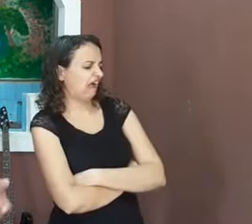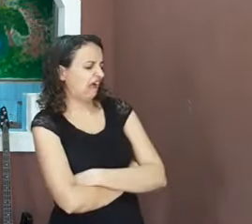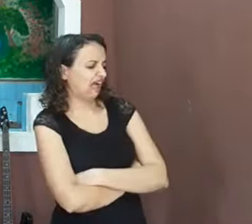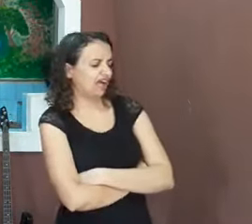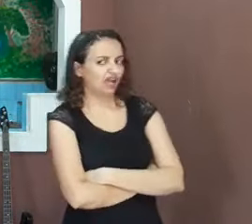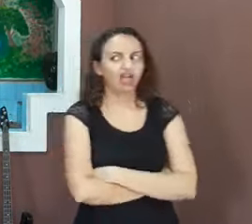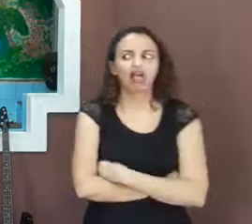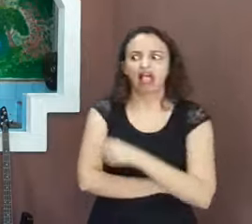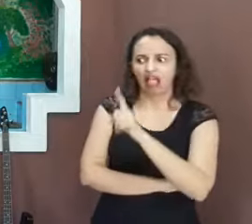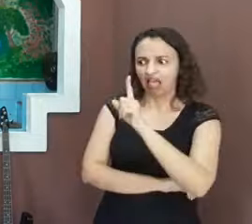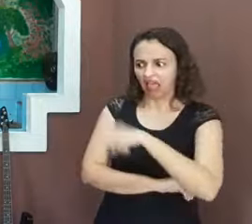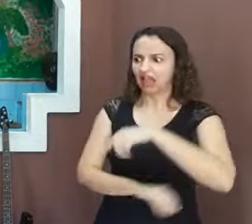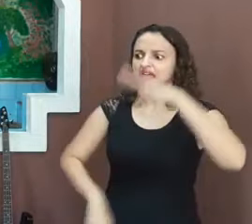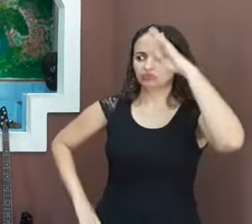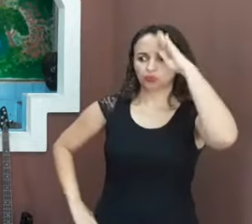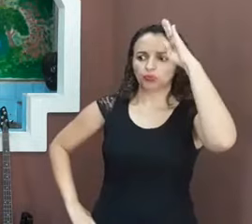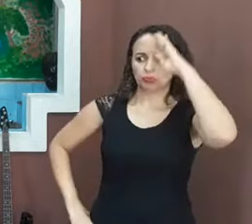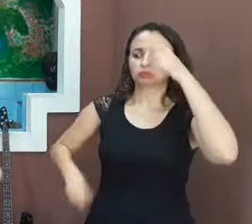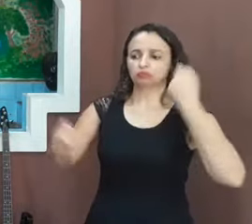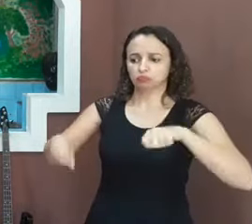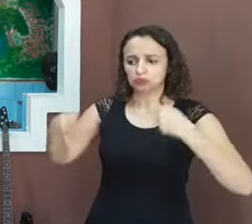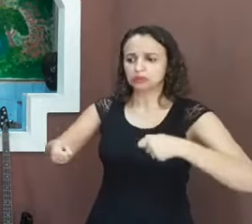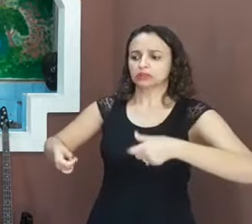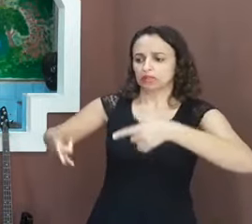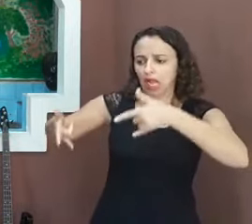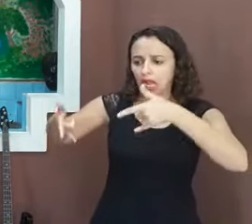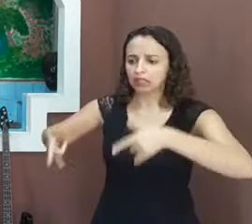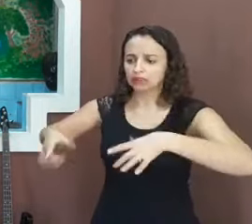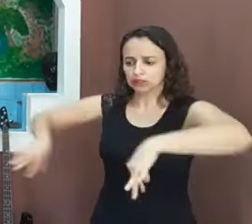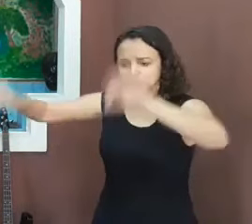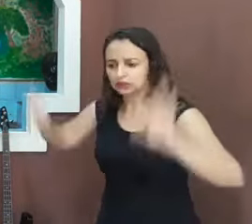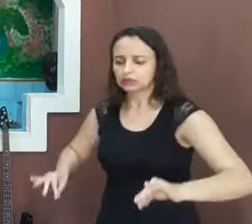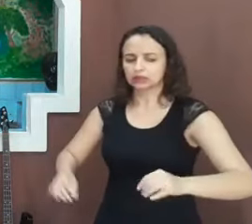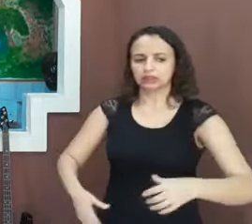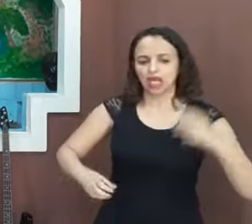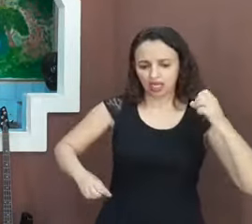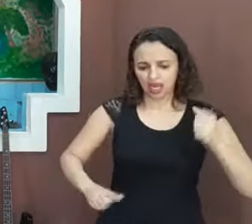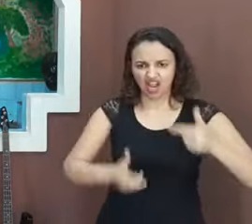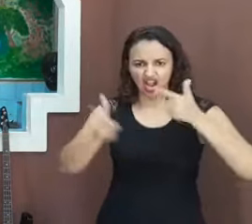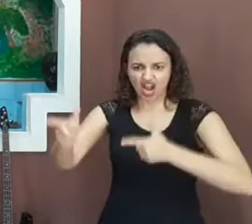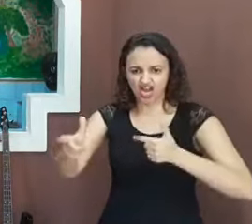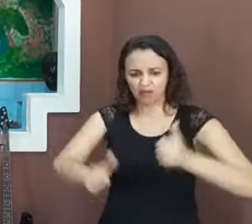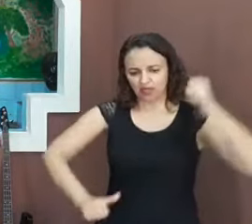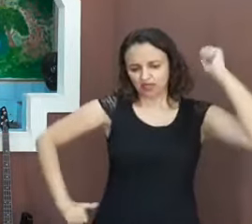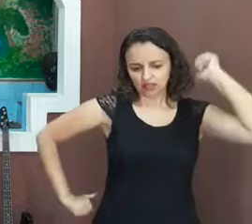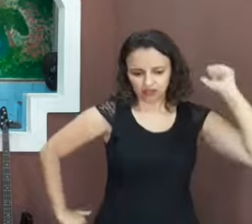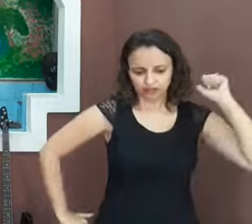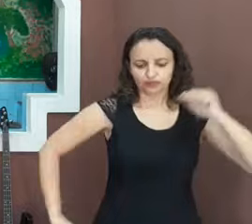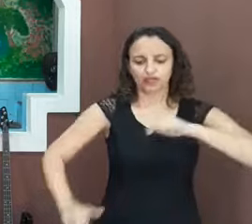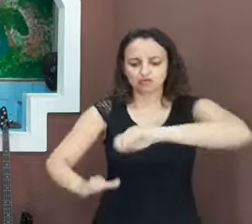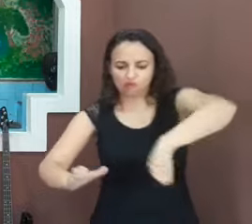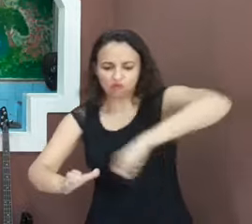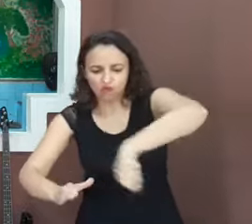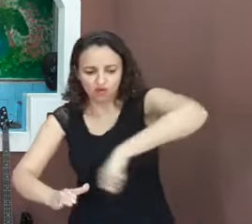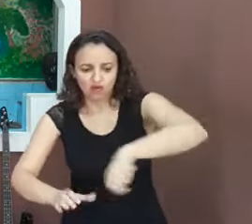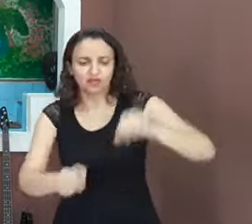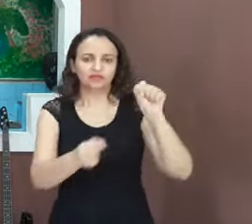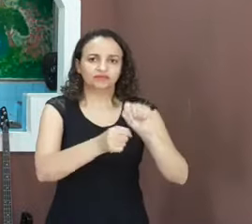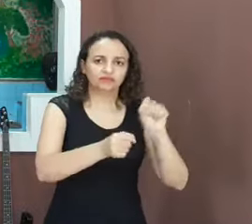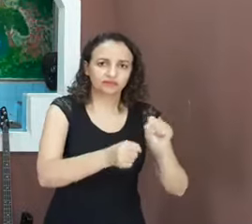No exército, rapaz, você vai ter que arrumar barraca, você vai ter que arrumar cultura, você vai ter que carregar arma, você vai ter que arrumar comida, um monte de coisa, e